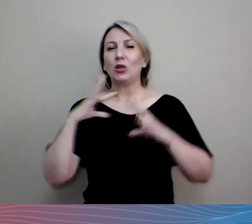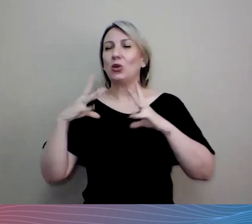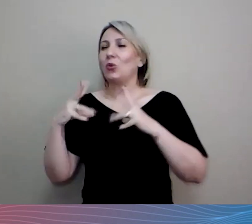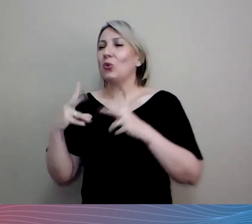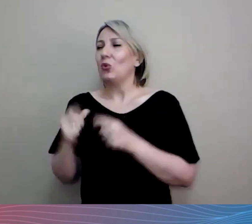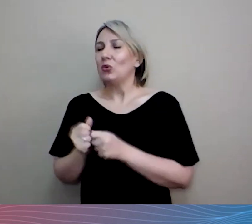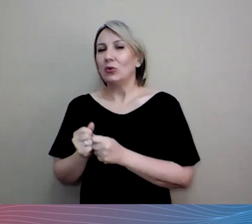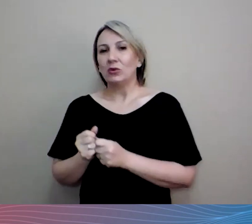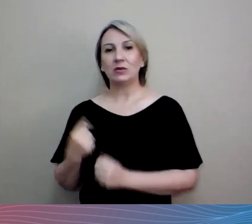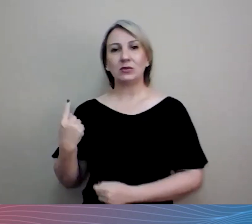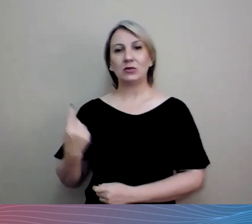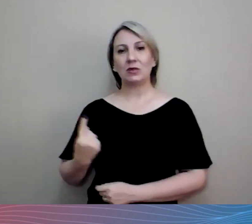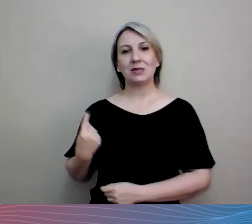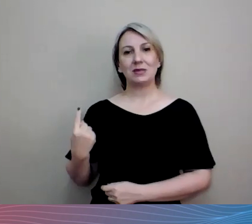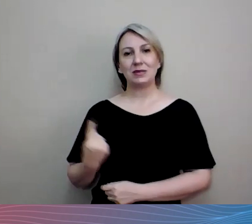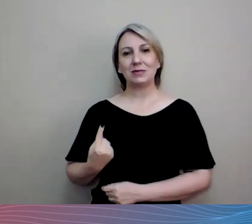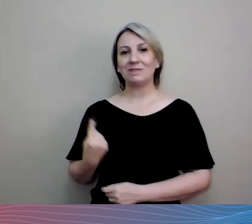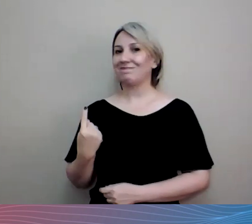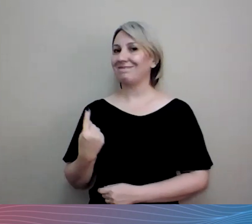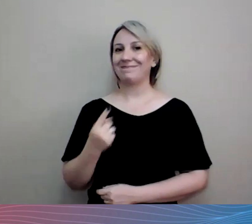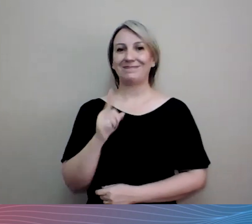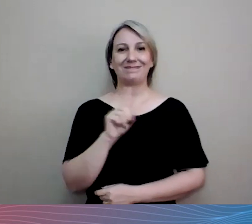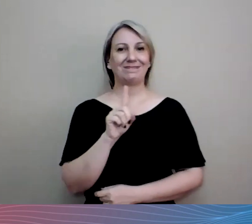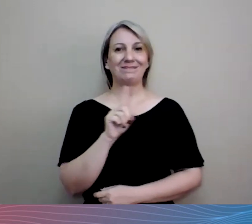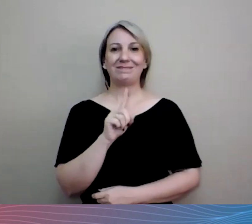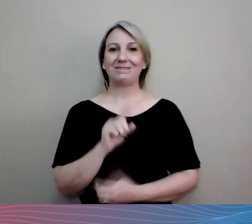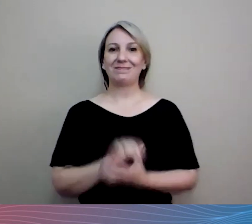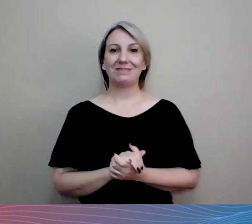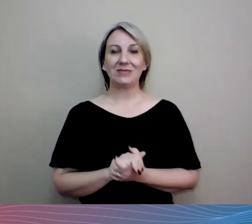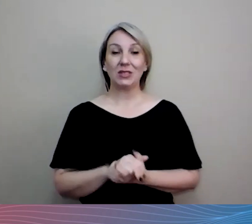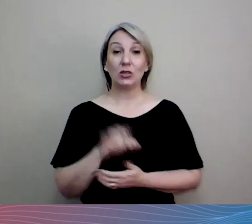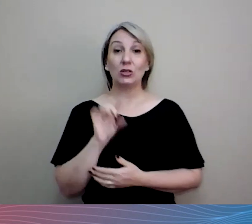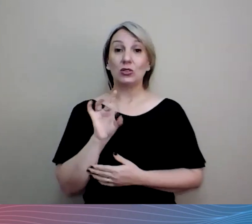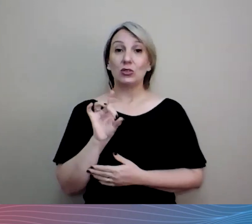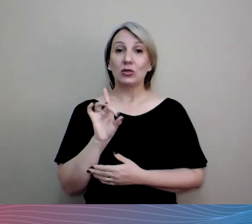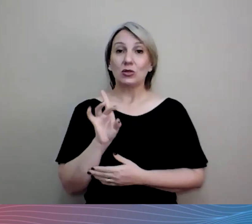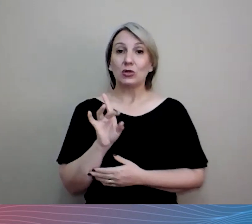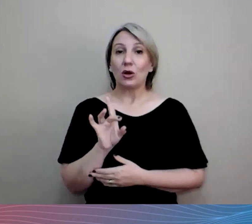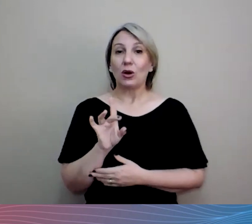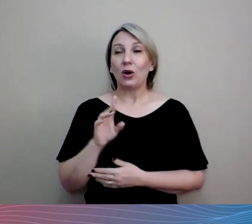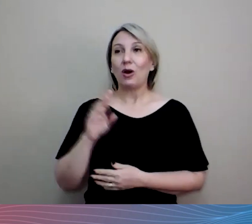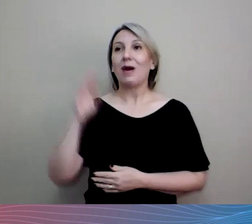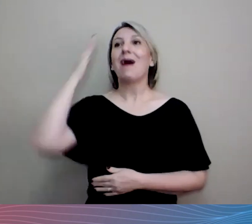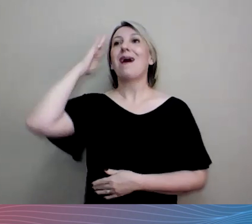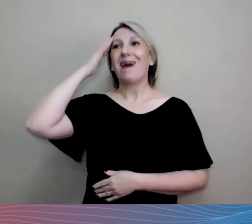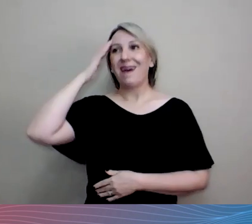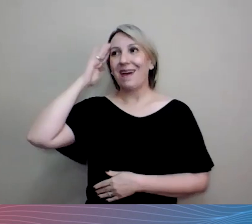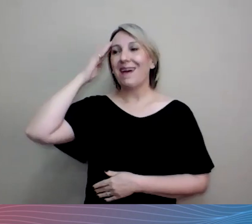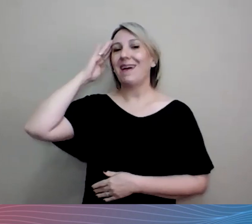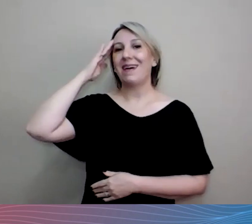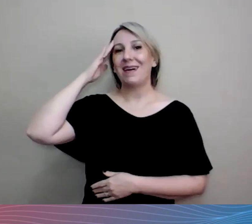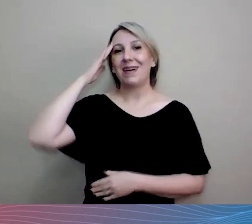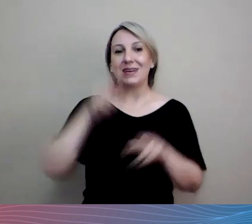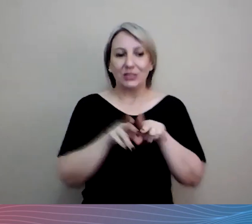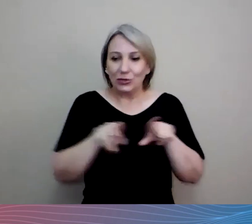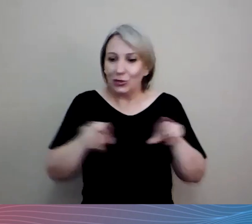sua profundidade, só conseguimos compreender juntamente com todos os santos. Por isso, irmãos, que Deus